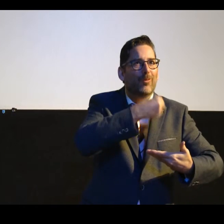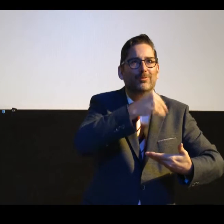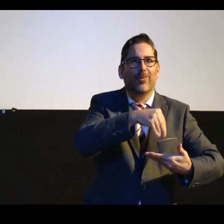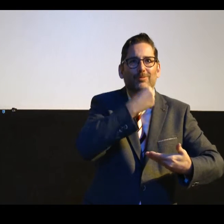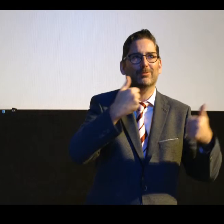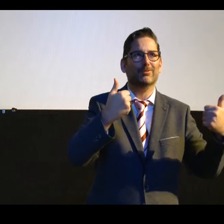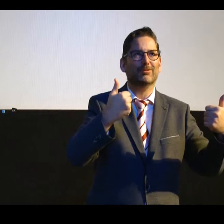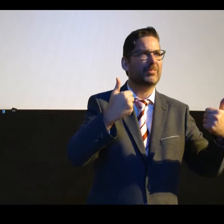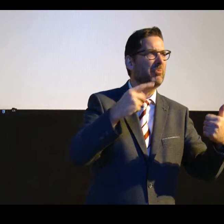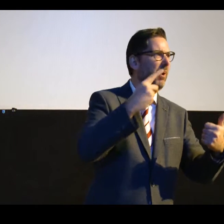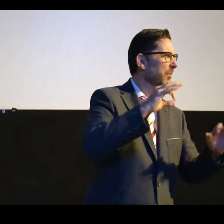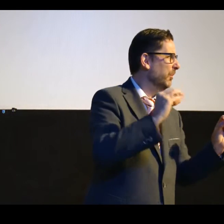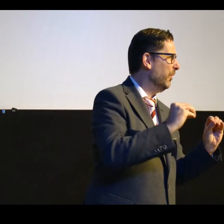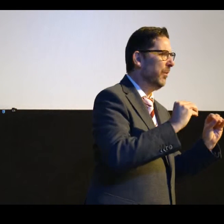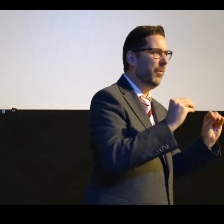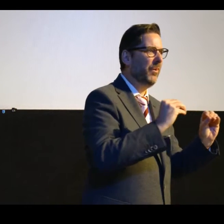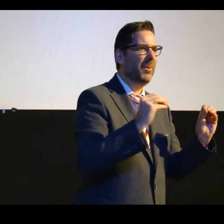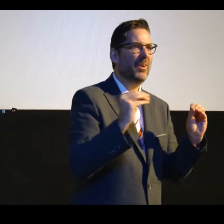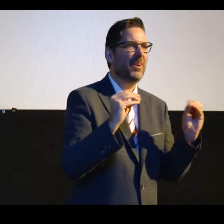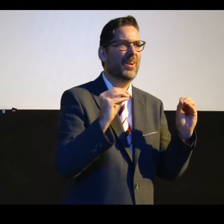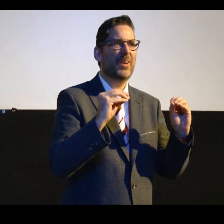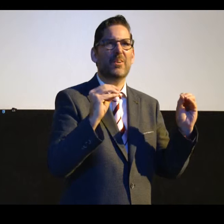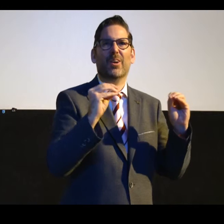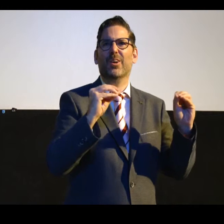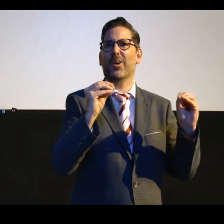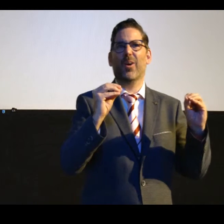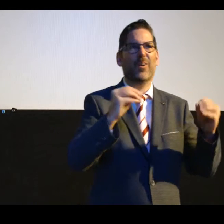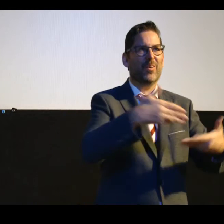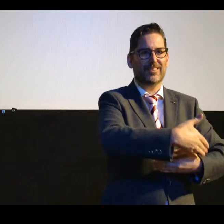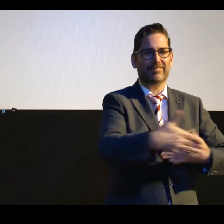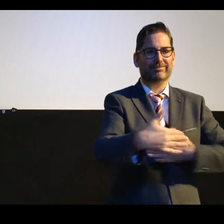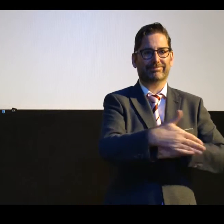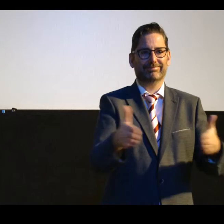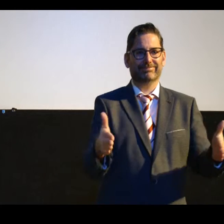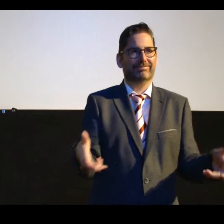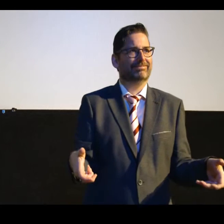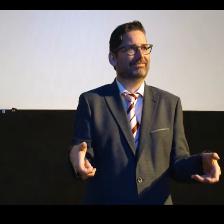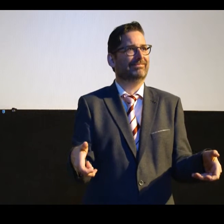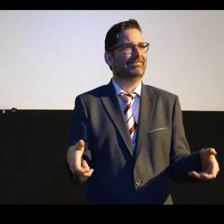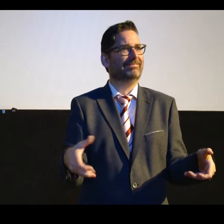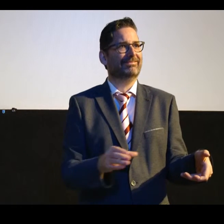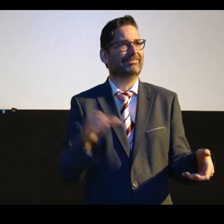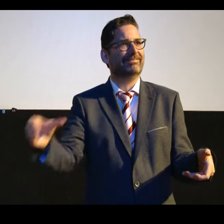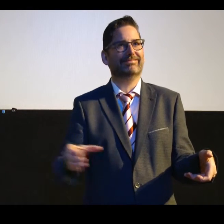Es un modo de que vean que trabajamos de verdad, que no es un trabajo sencillo.